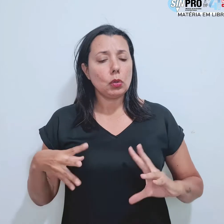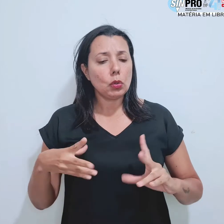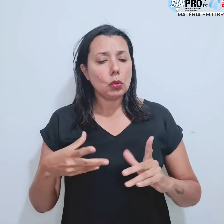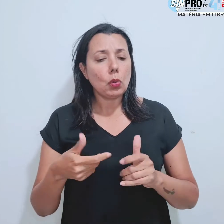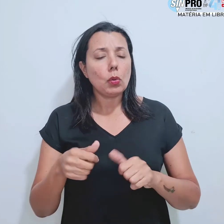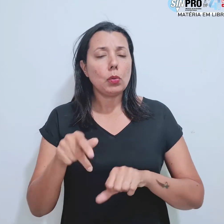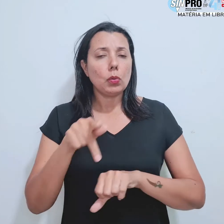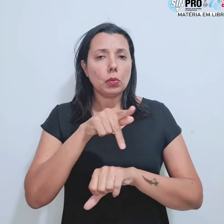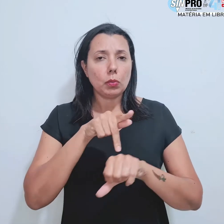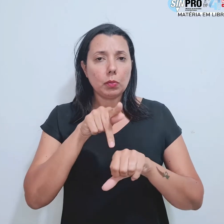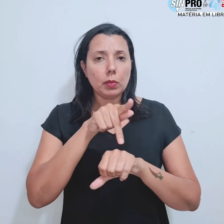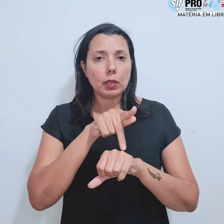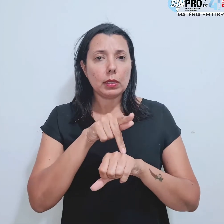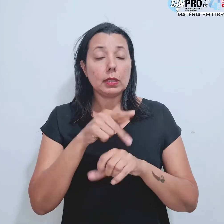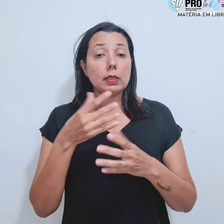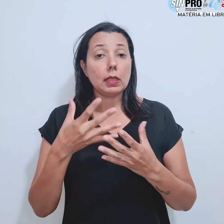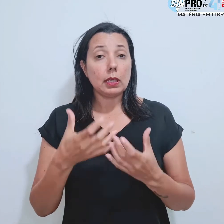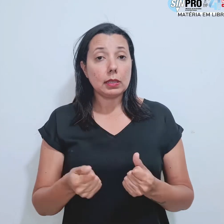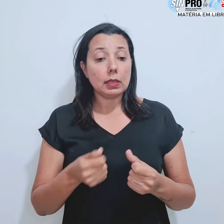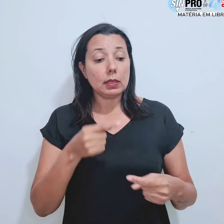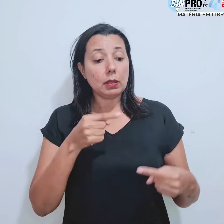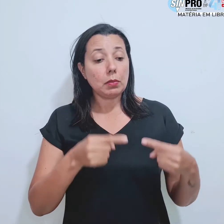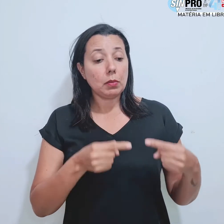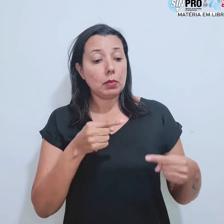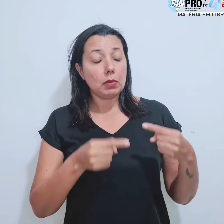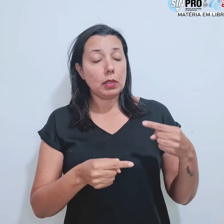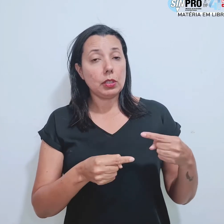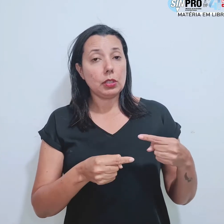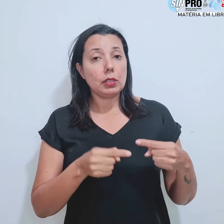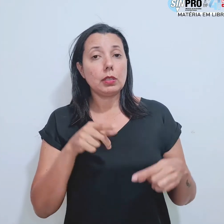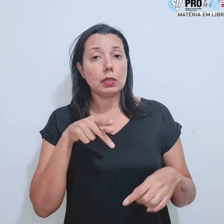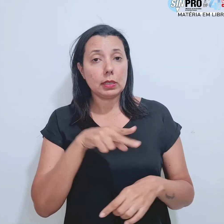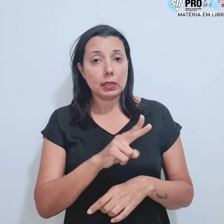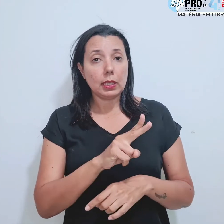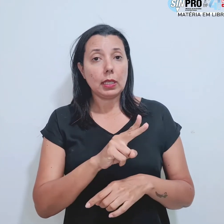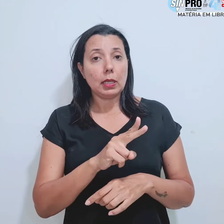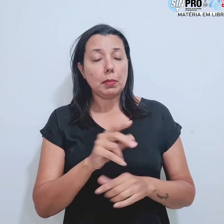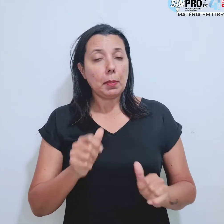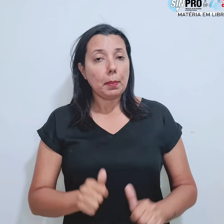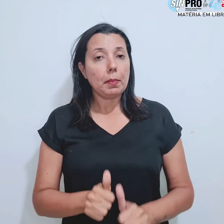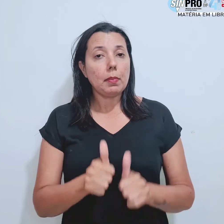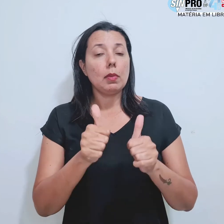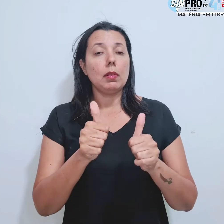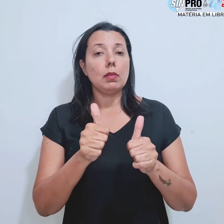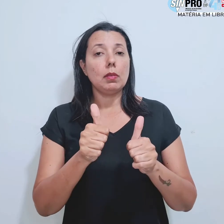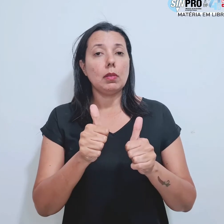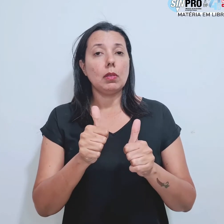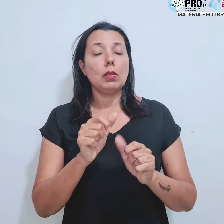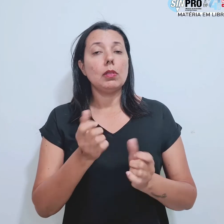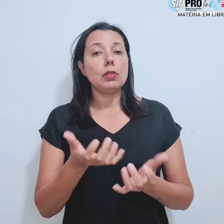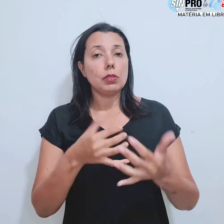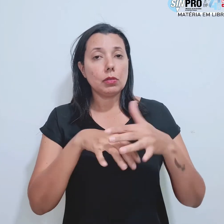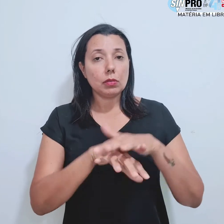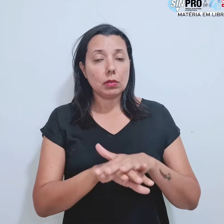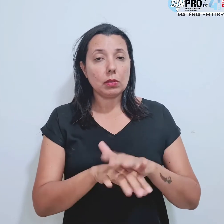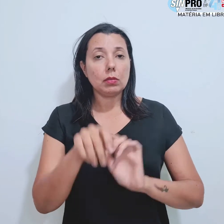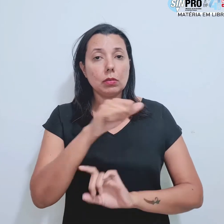os países adotam políticas cada vez mais eficientes de inclusão social